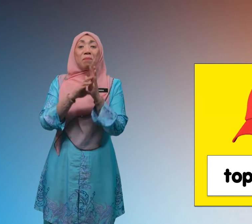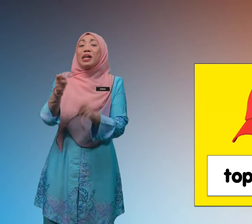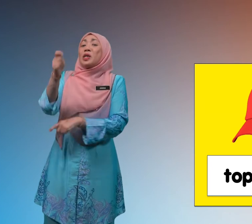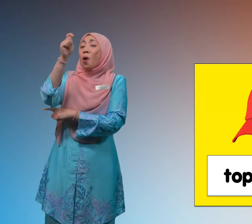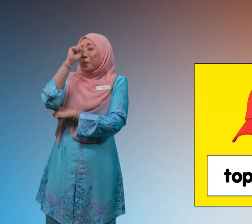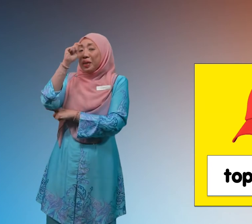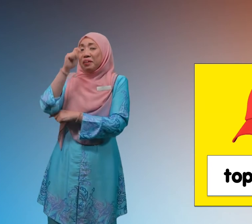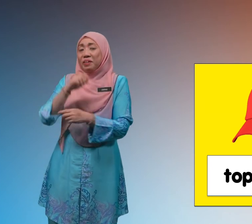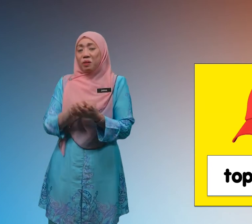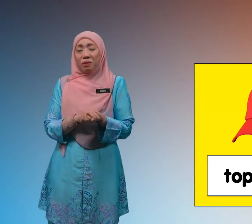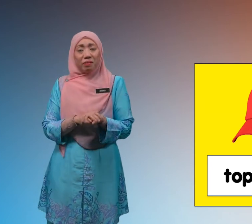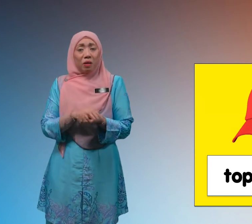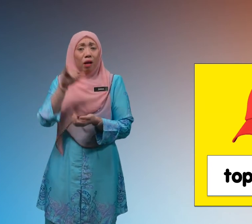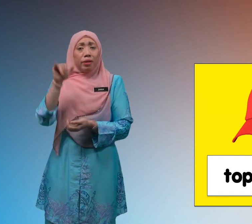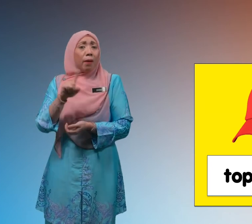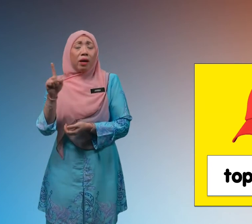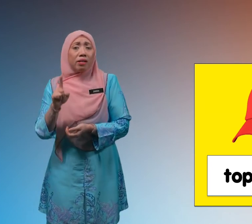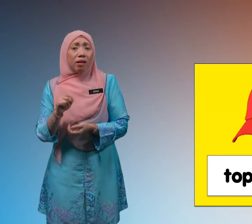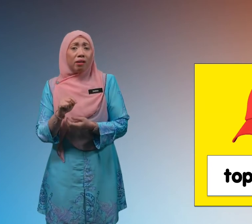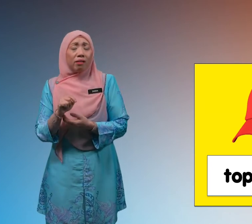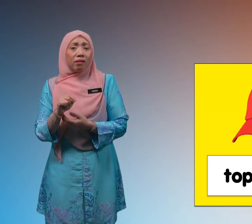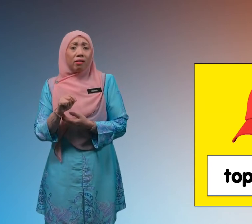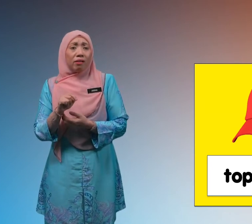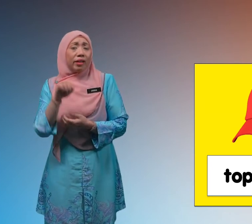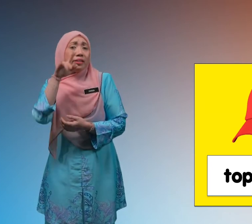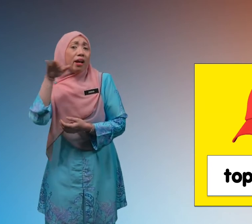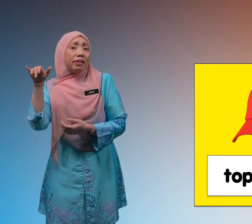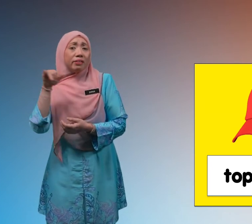gambar topi. Yang mana ejaannya?